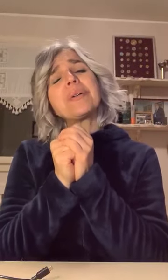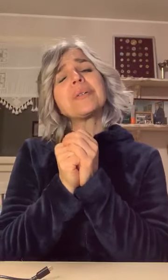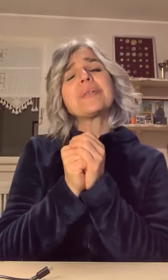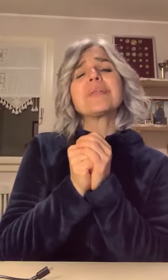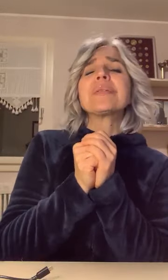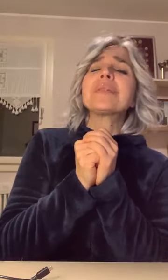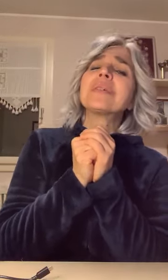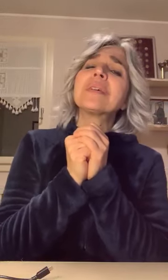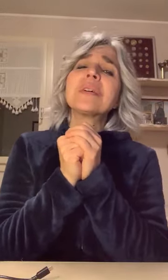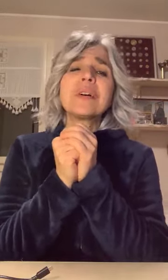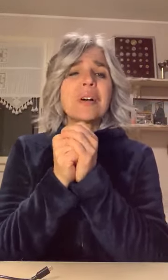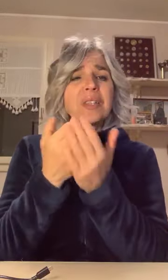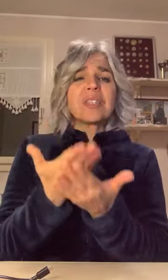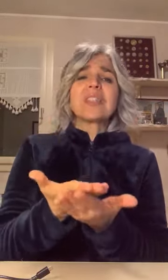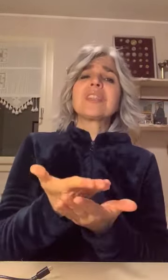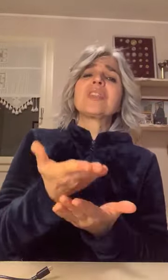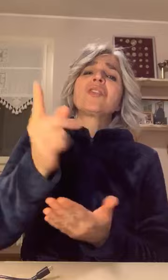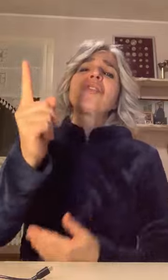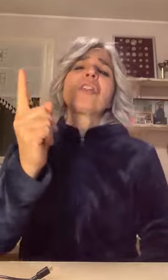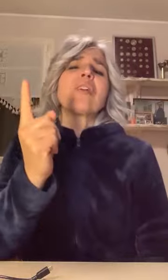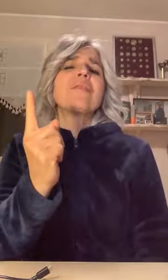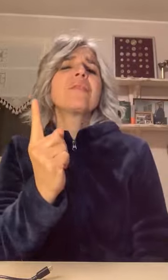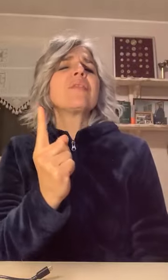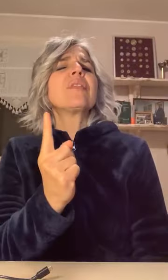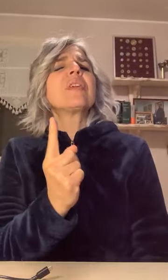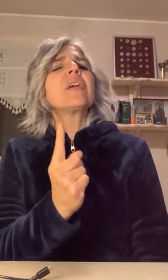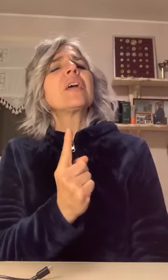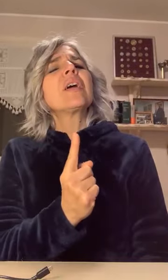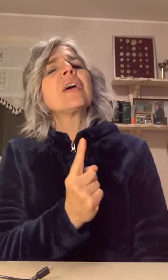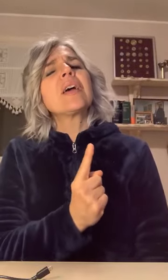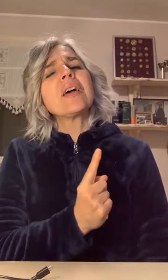cuore, che sei tu che cambi le tempeste.